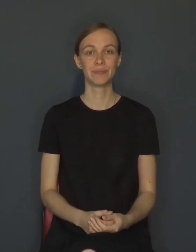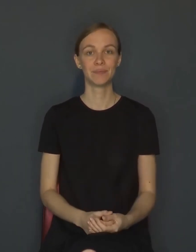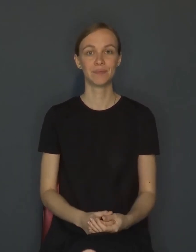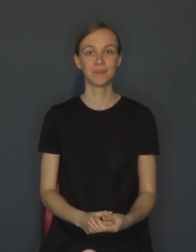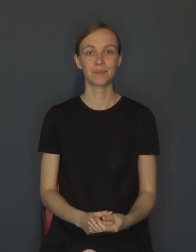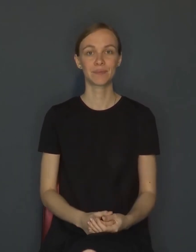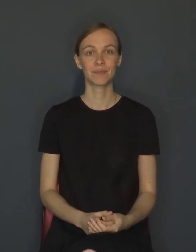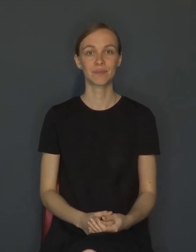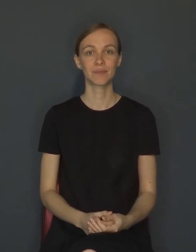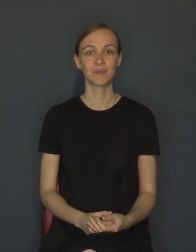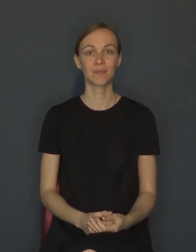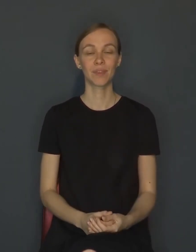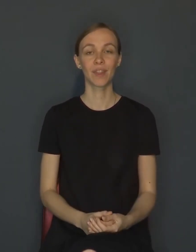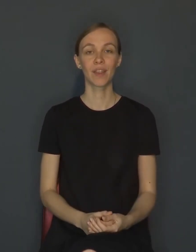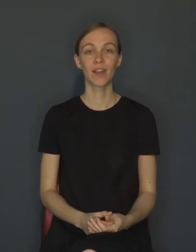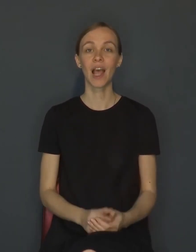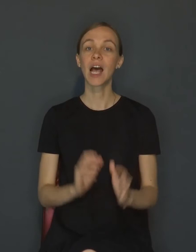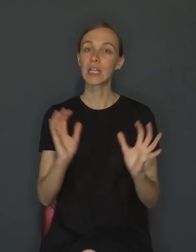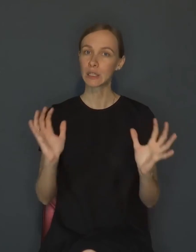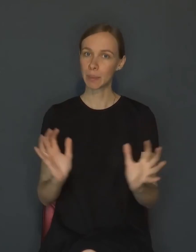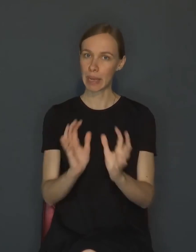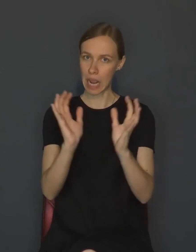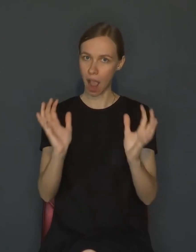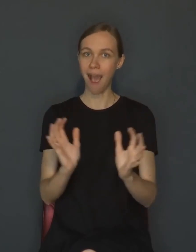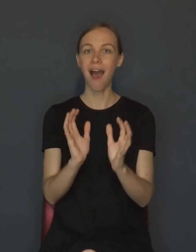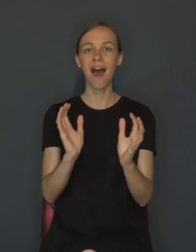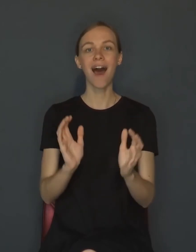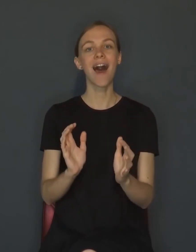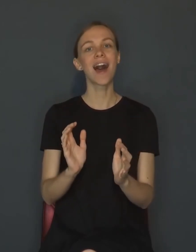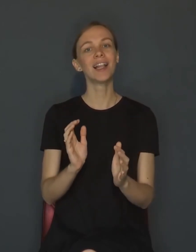В офіційні зберігались архіви власників замку,